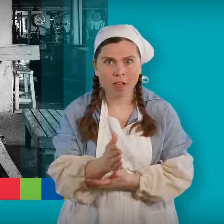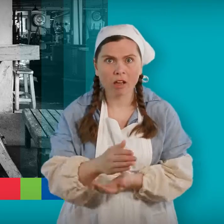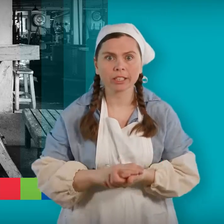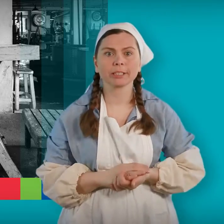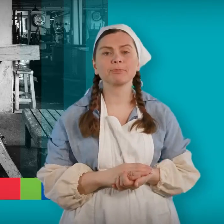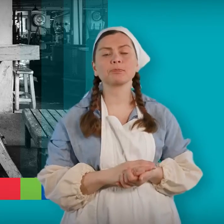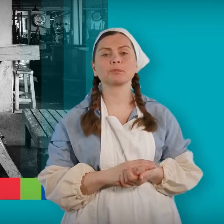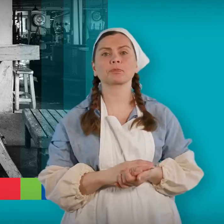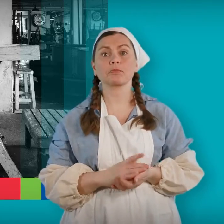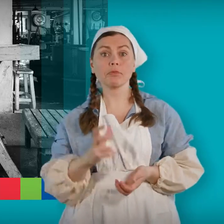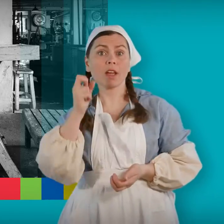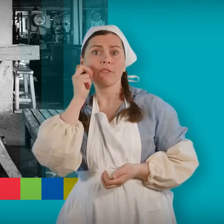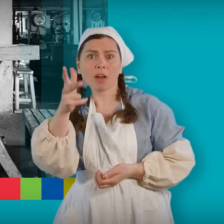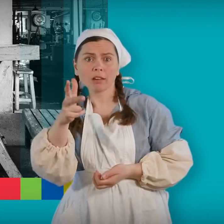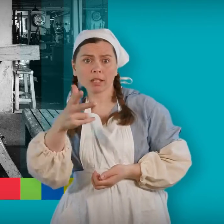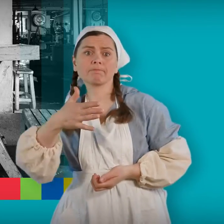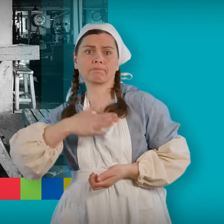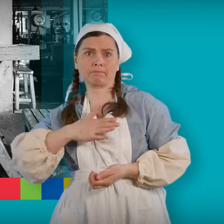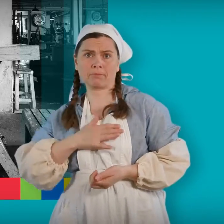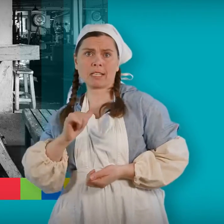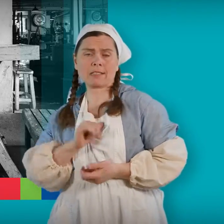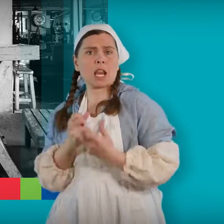rettssak. Frankrike ville selv ha navnet sardin,